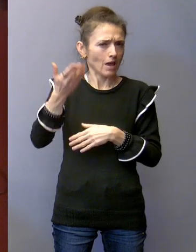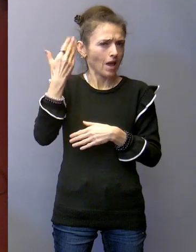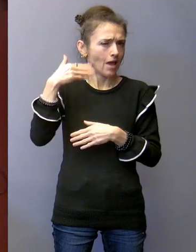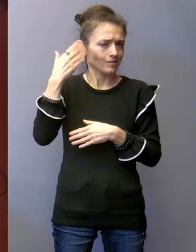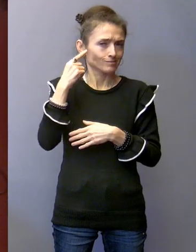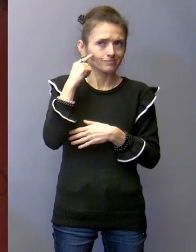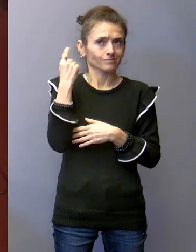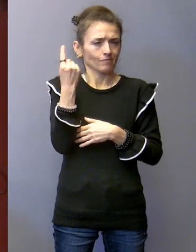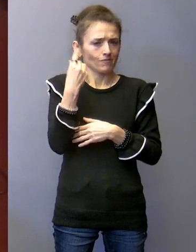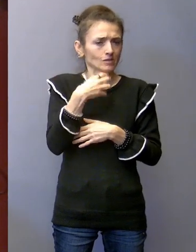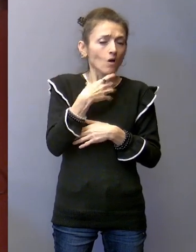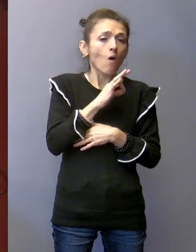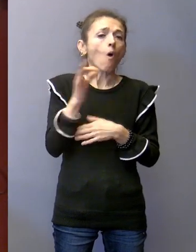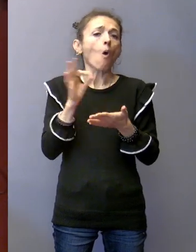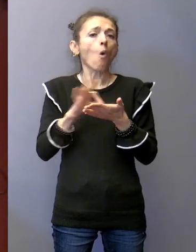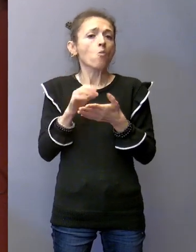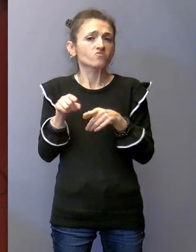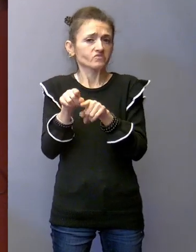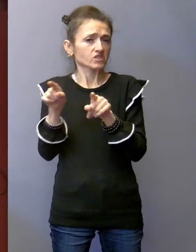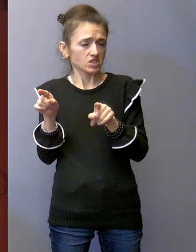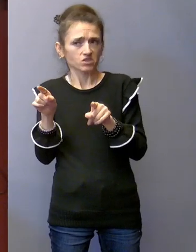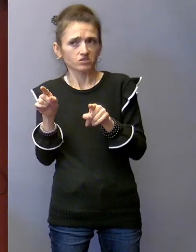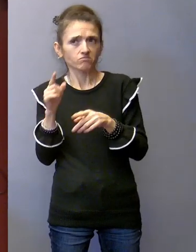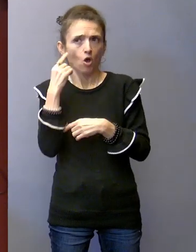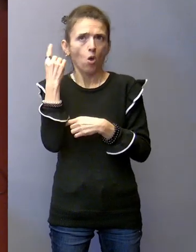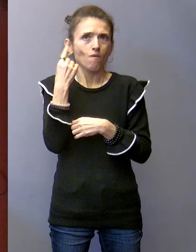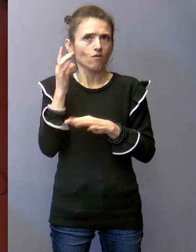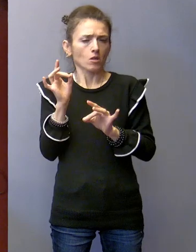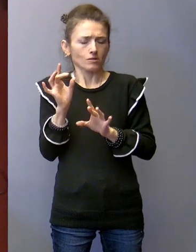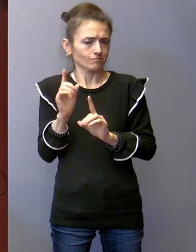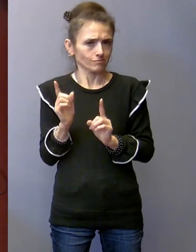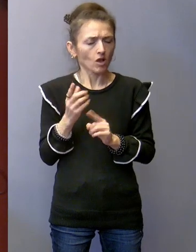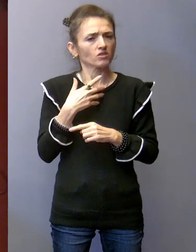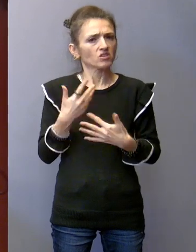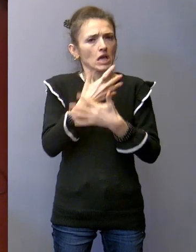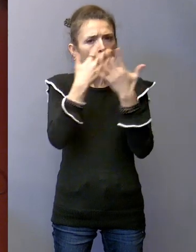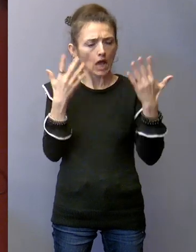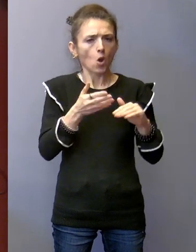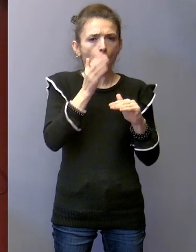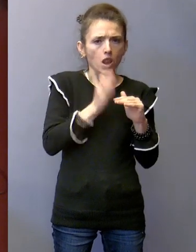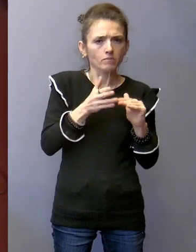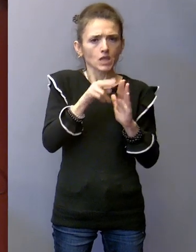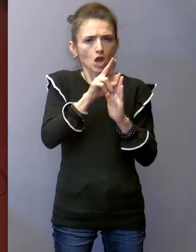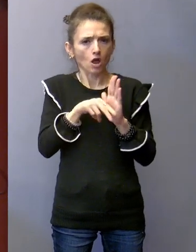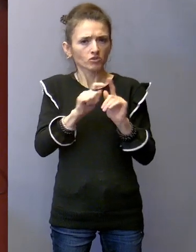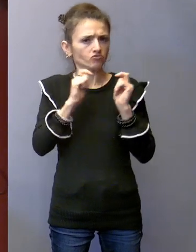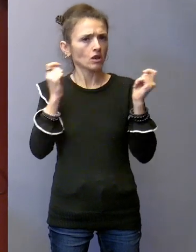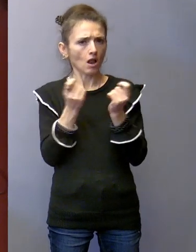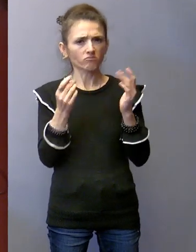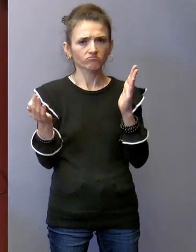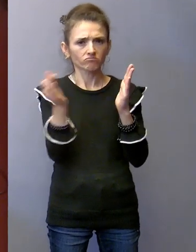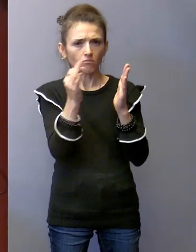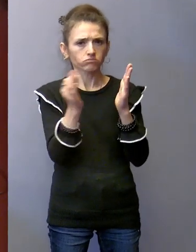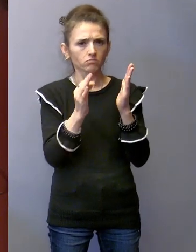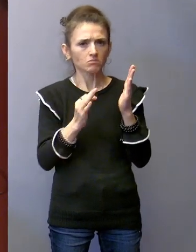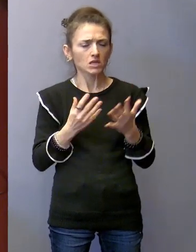o degli uffici di riferimento Diciamo nero su bianco quelli che sono i paletti quelli che sono le norme Generali sono condivise